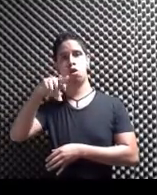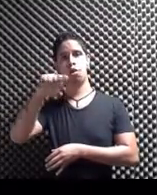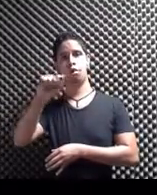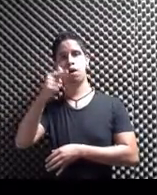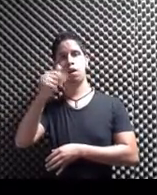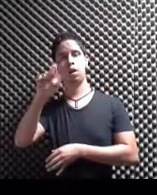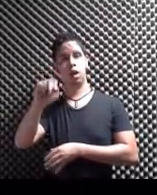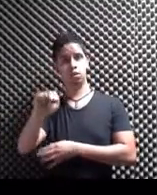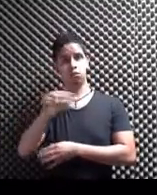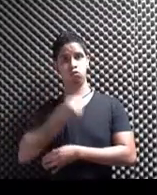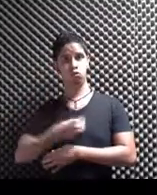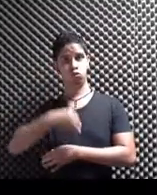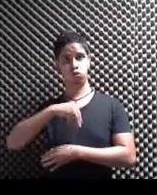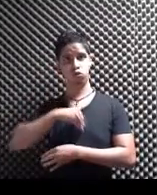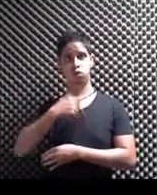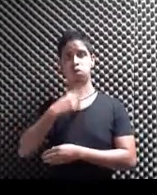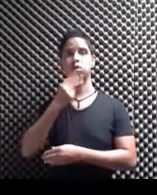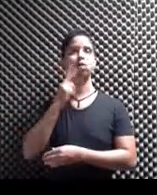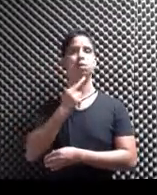el Museo de Arte de Puerto Rico.